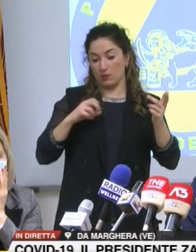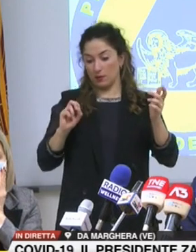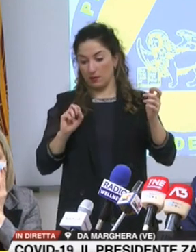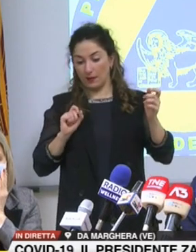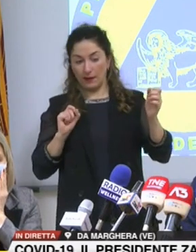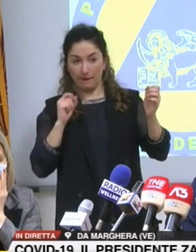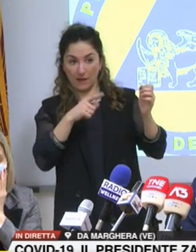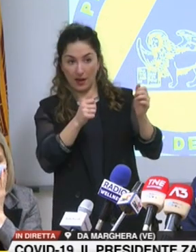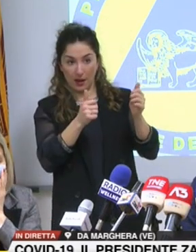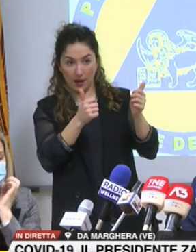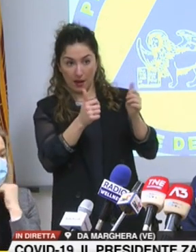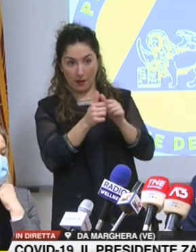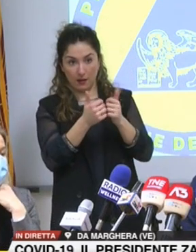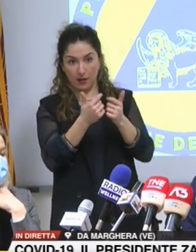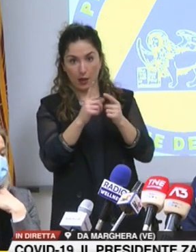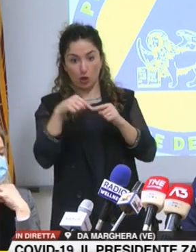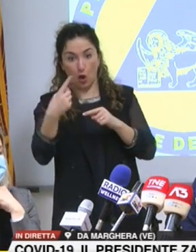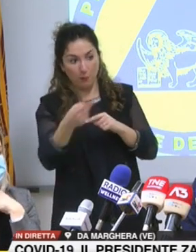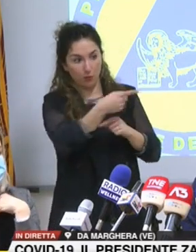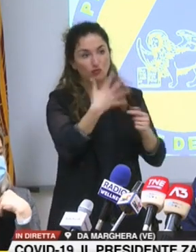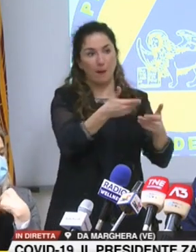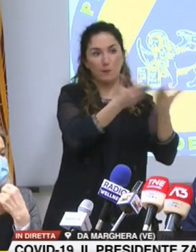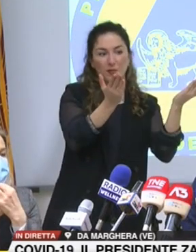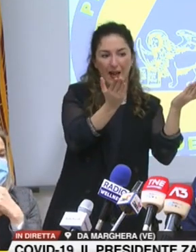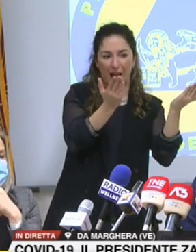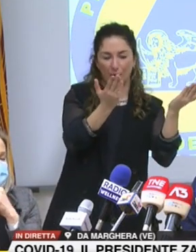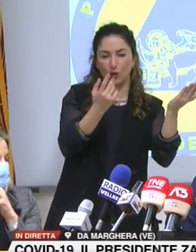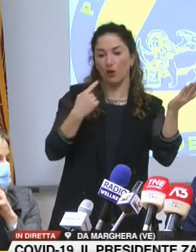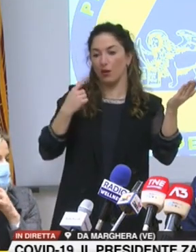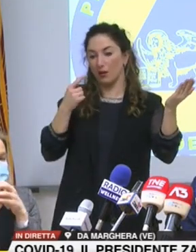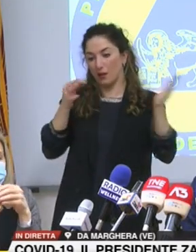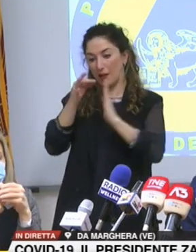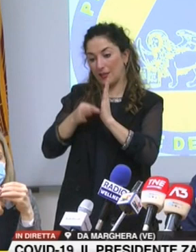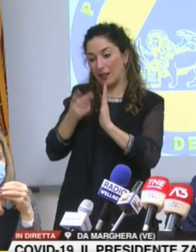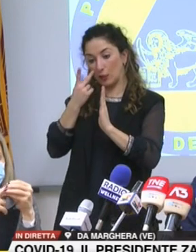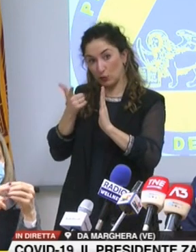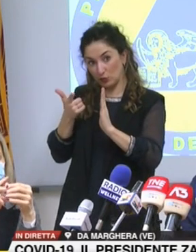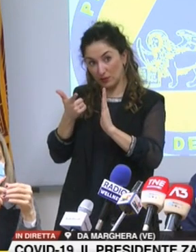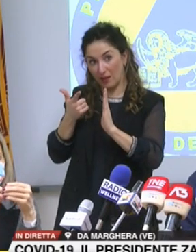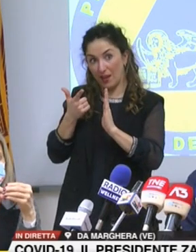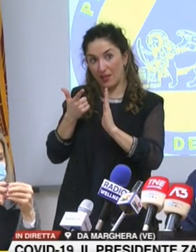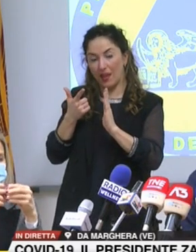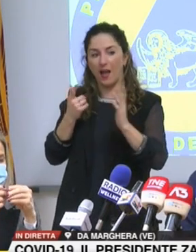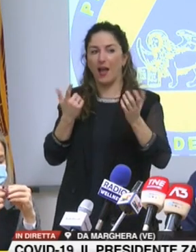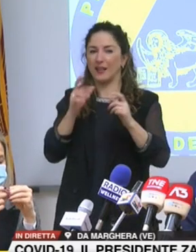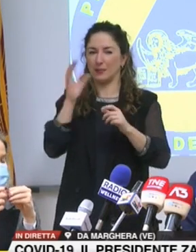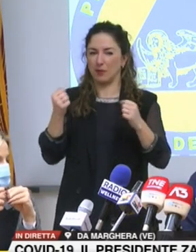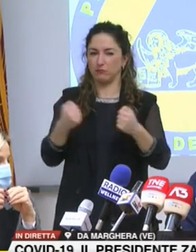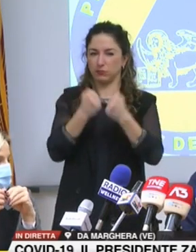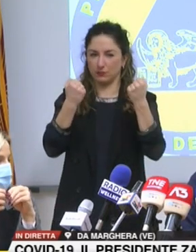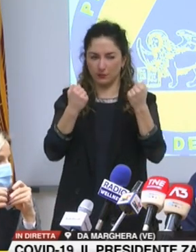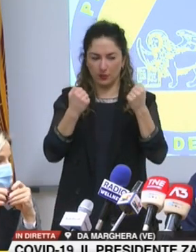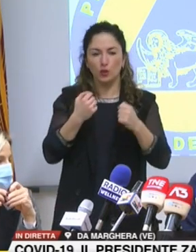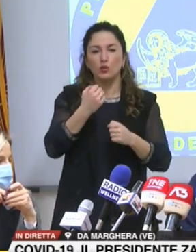che è quello che finisce la giornata, e noi, i nostri dati non sono visibili e lo saranno nel primo aggiornamento della mattina dopo. Scusate,